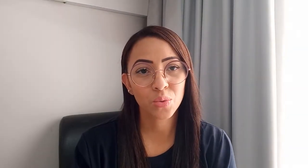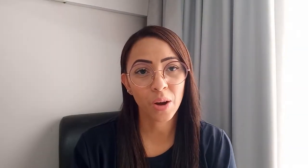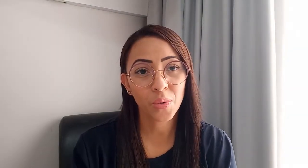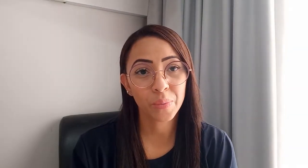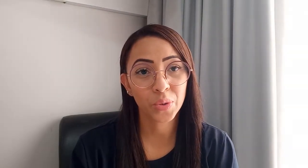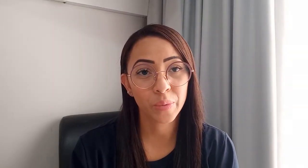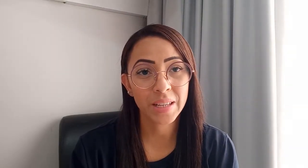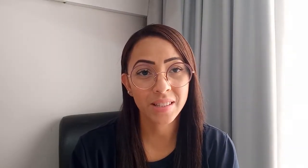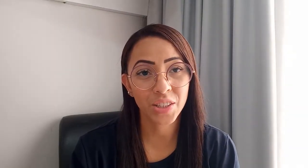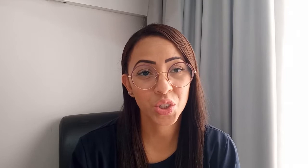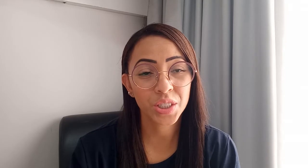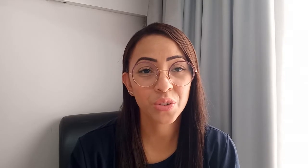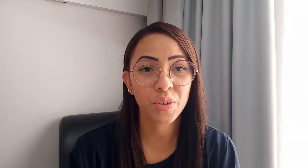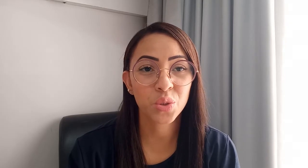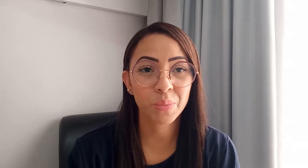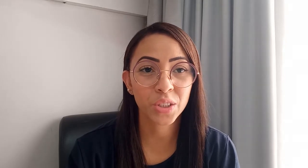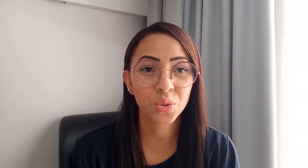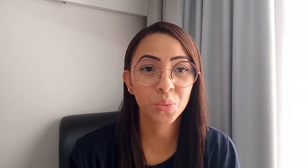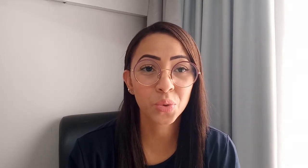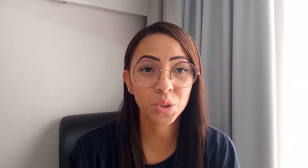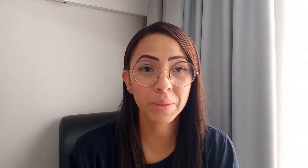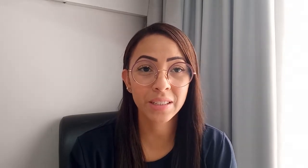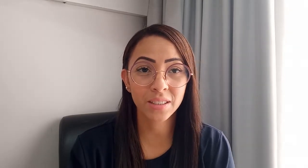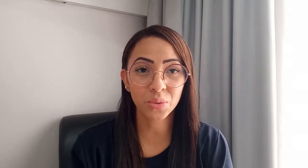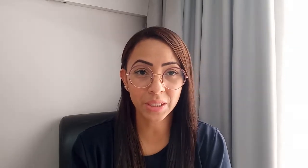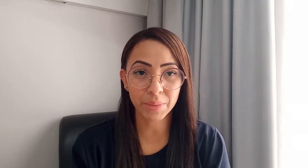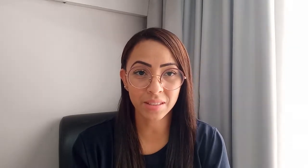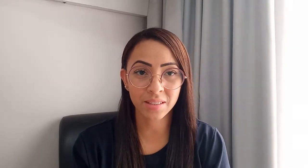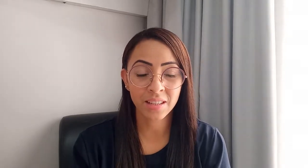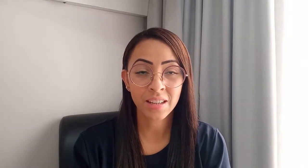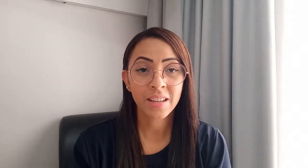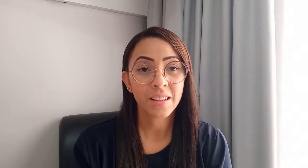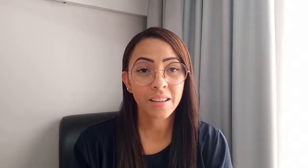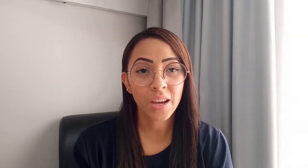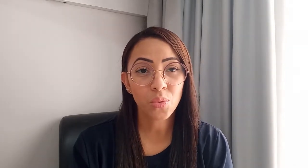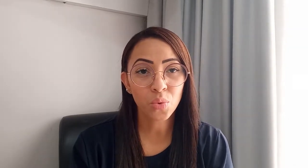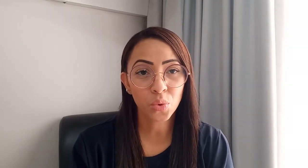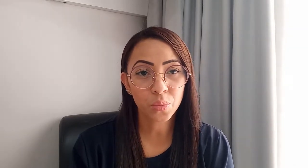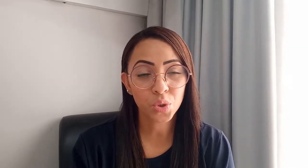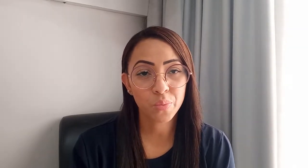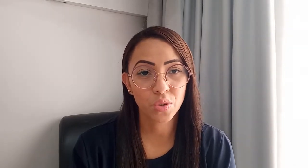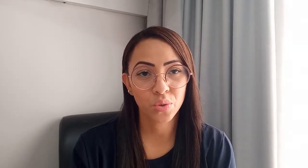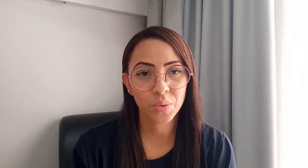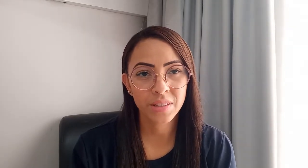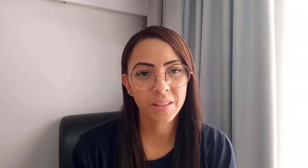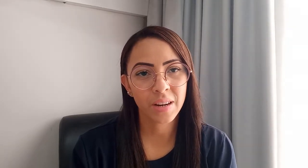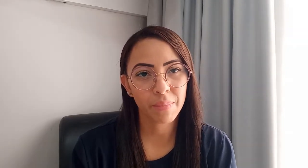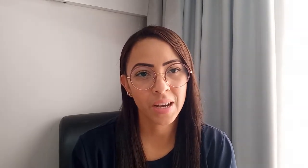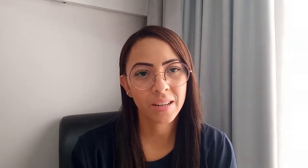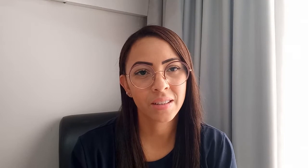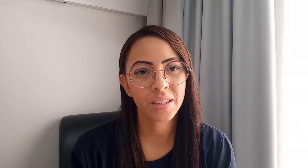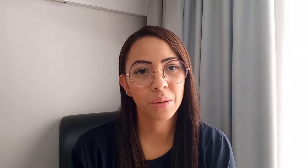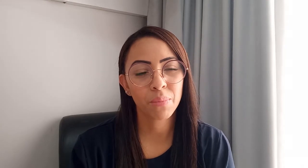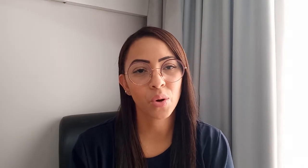pessoal, meu nome é Cíntia e eu faço parte do Multiplicando Libras, que é um grupo de pessoas que trabalha em prol